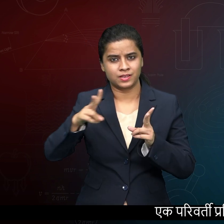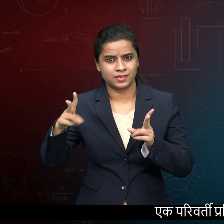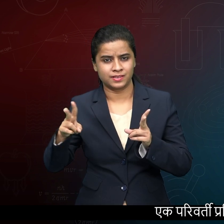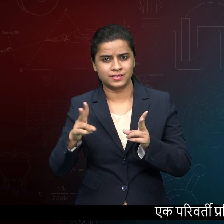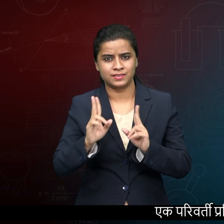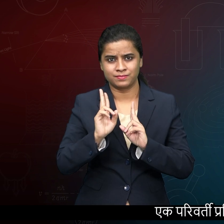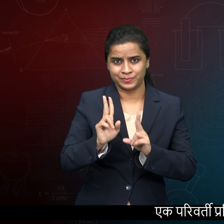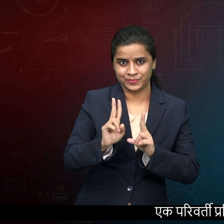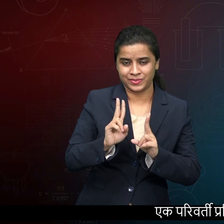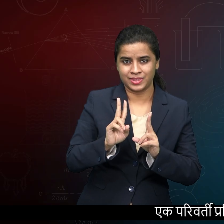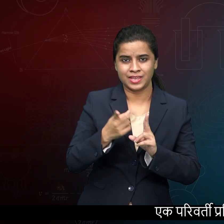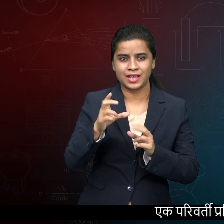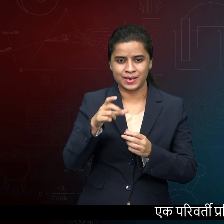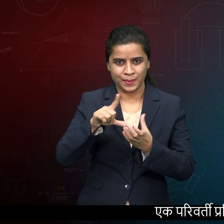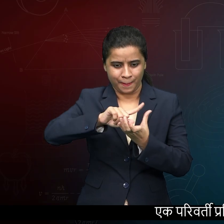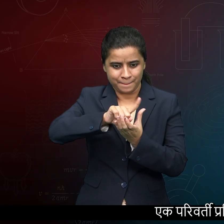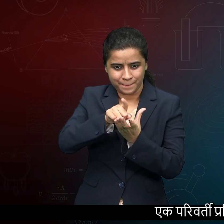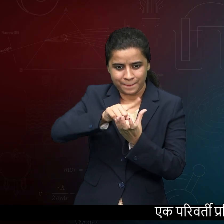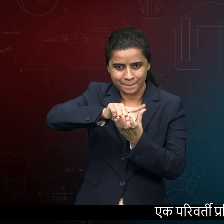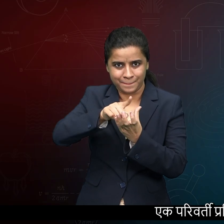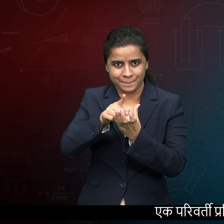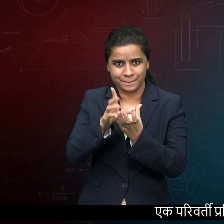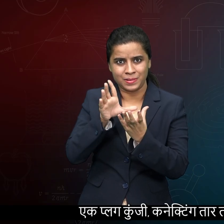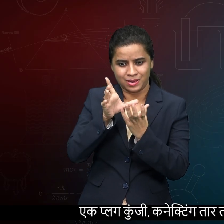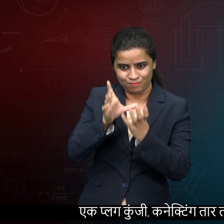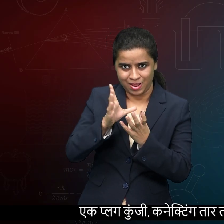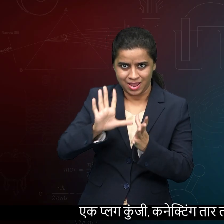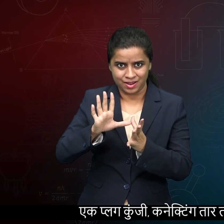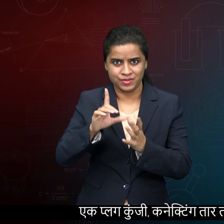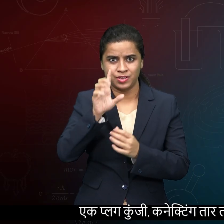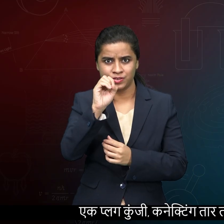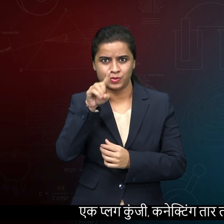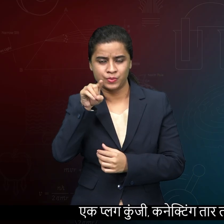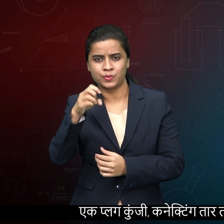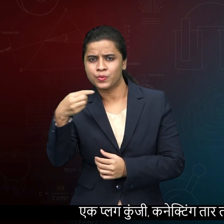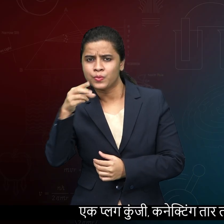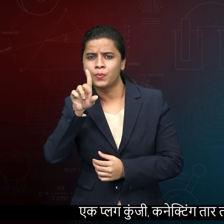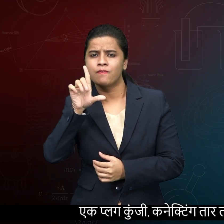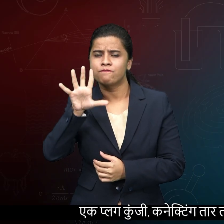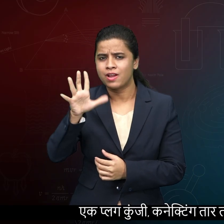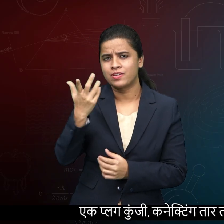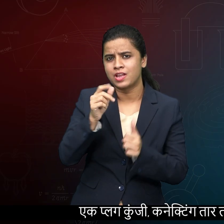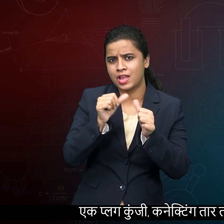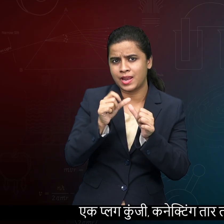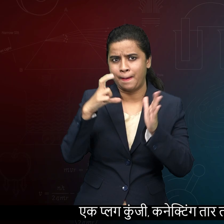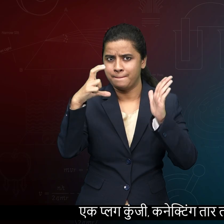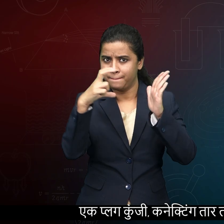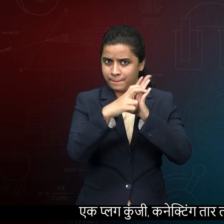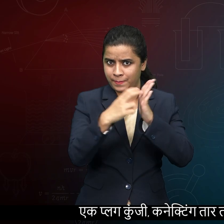एक एमिटर 0.5 M, एक प्लंग कुंजी, कनेक्टिंग तार तथा एक